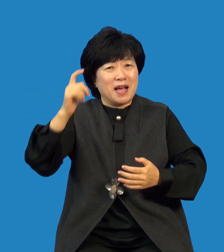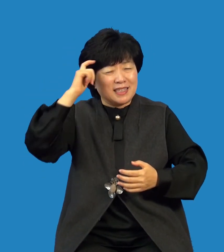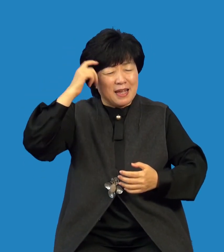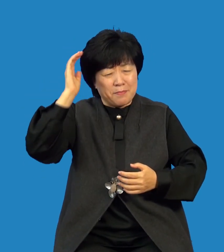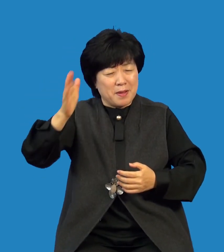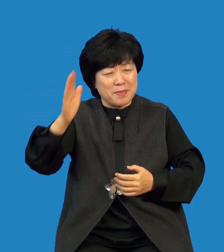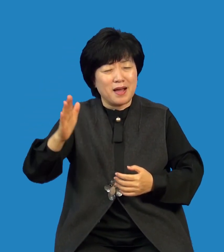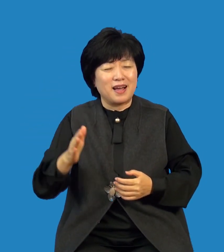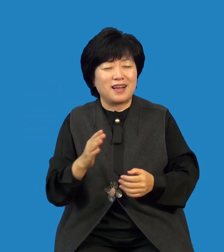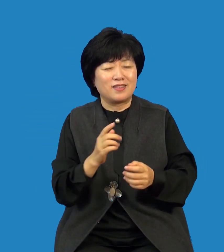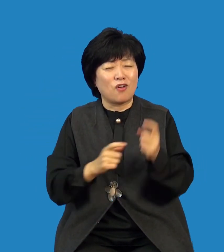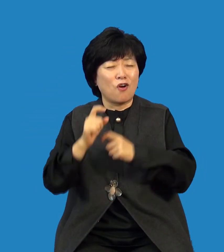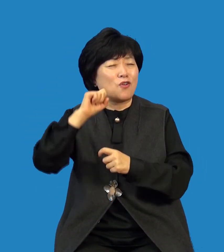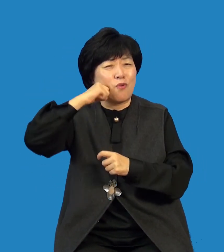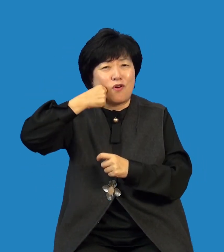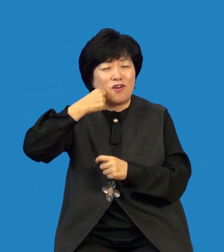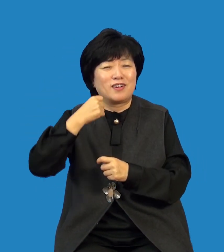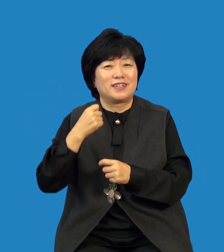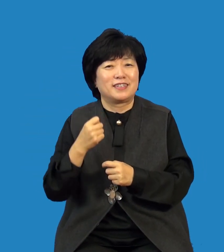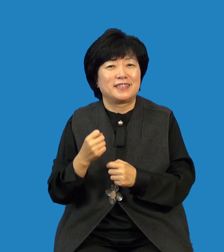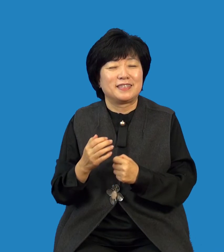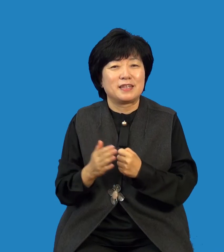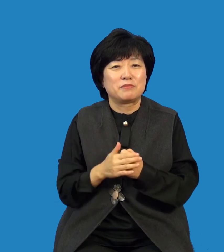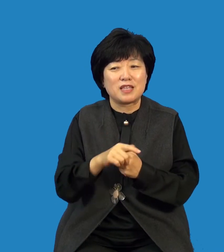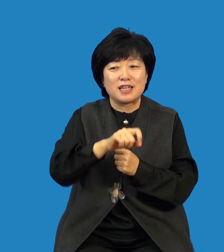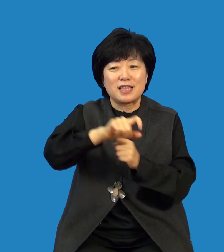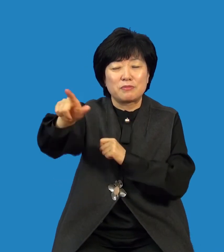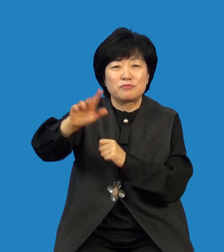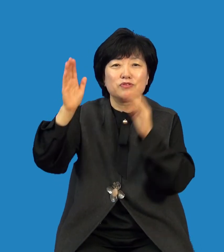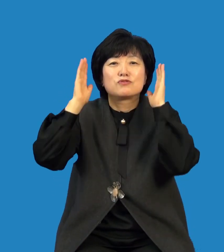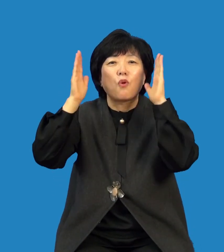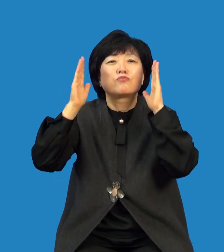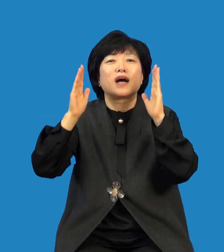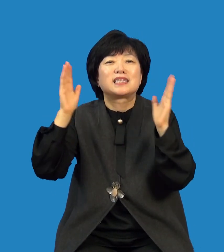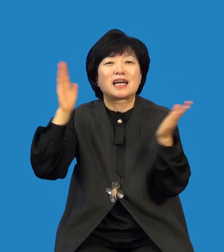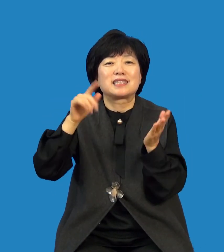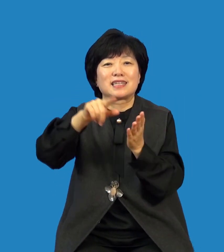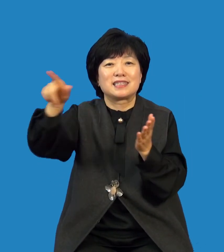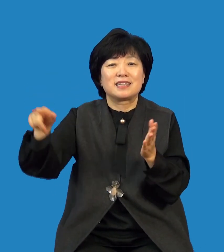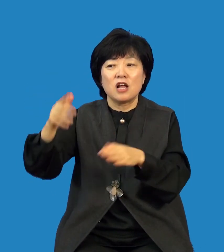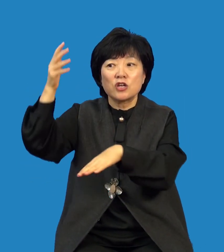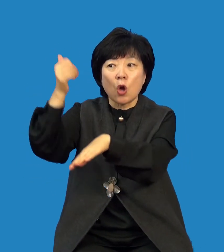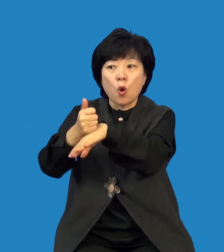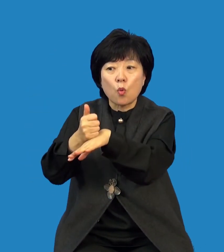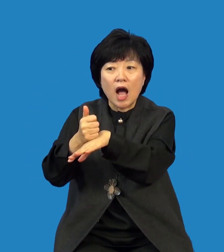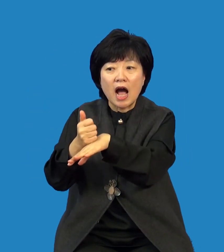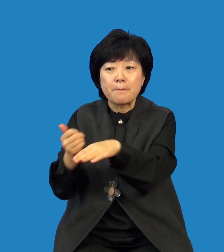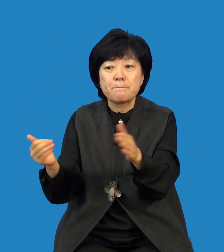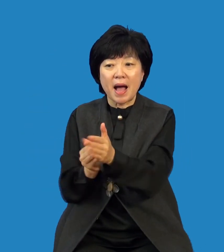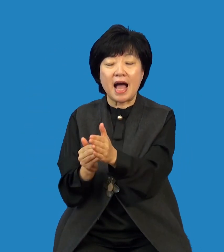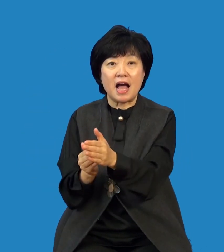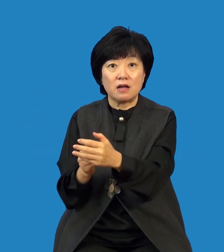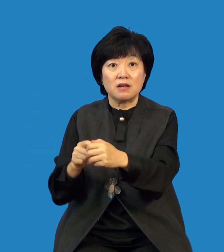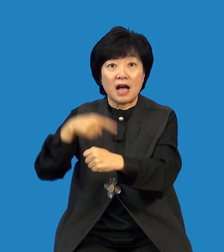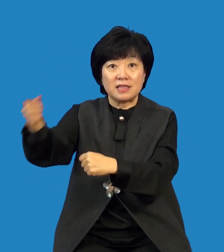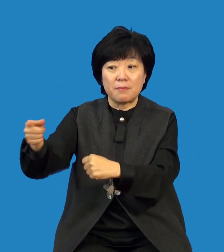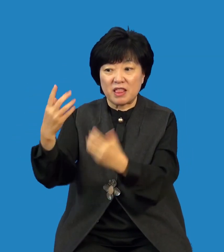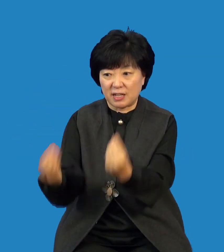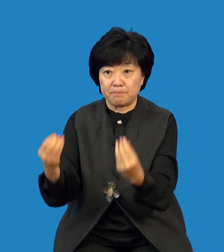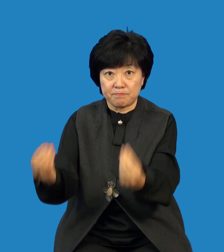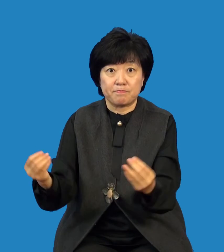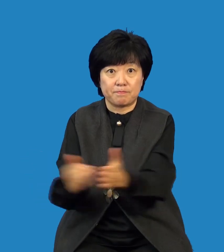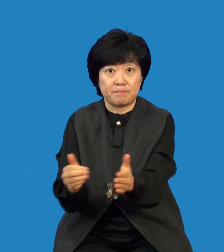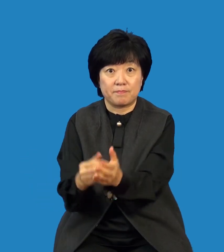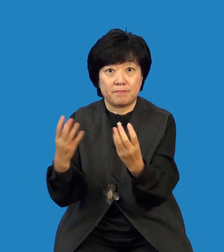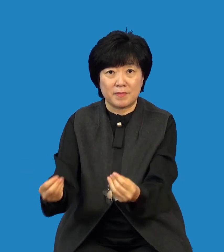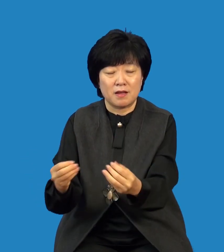그래서 아주 어려워요. 그래서 저희 유학생들 사이에서는 불문율이에요. 결과가 나오면 빨리 생각을 멈춰라, 이게 불문율인데. 근데 이게 안 멈추는